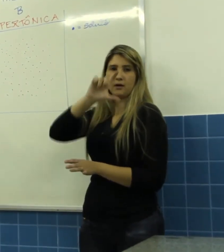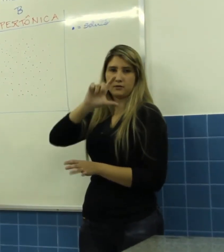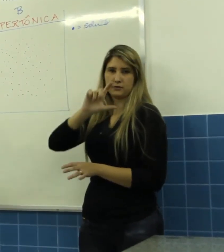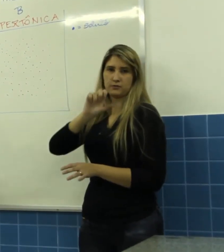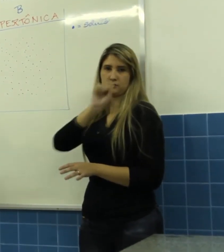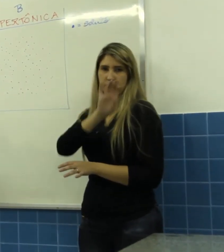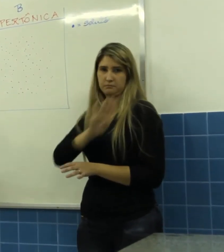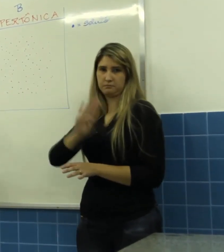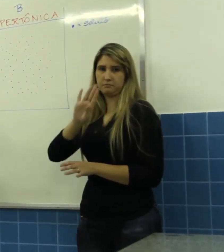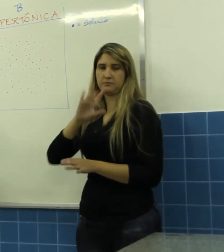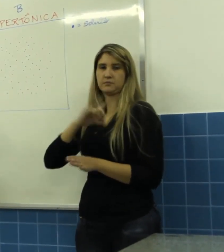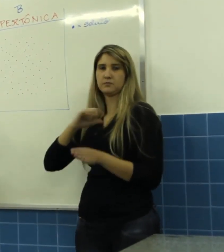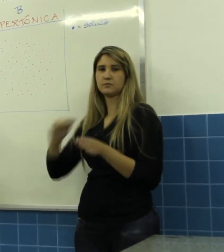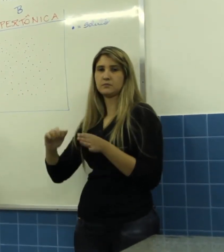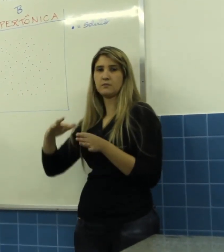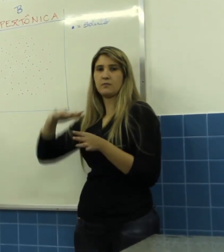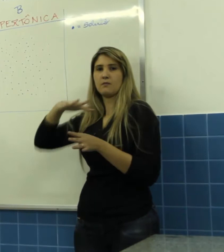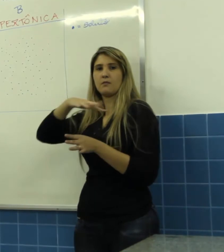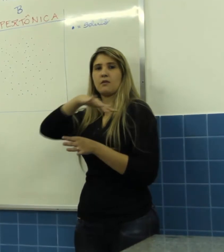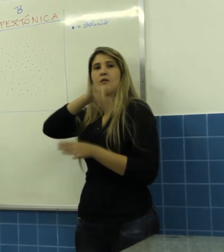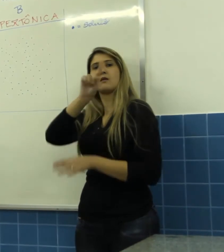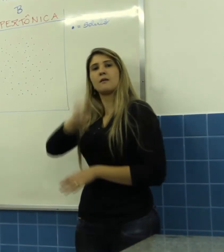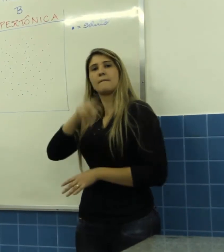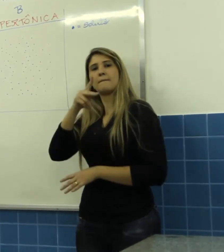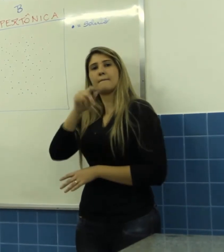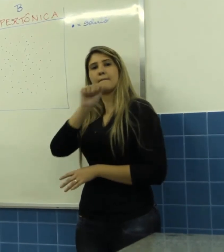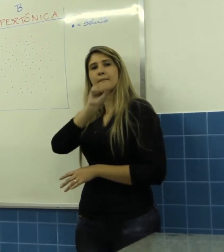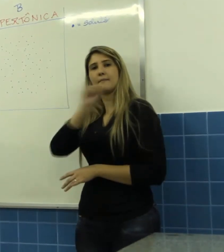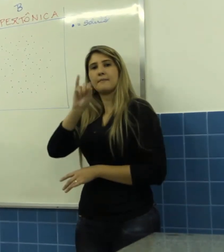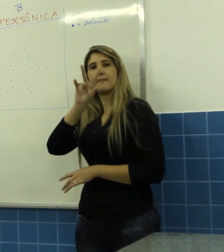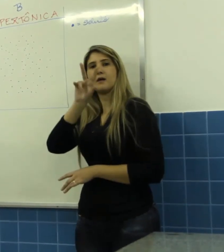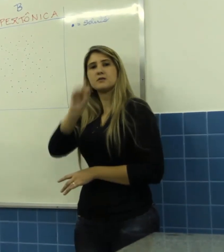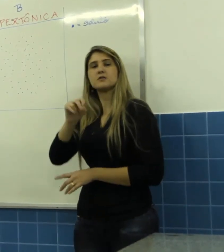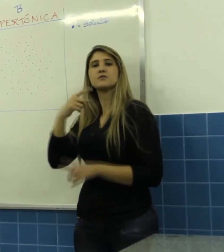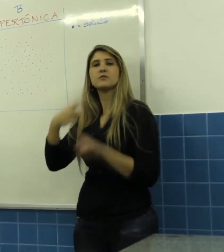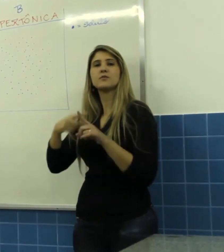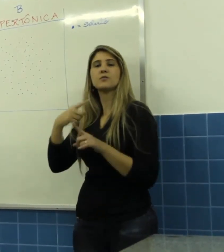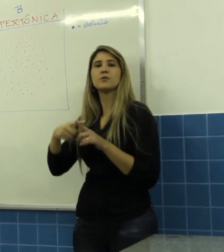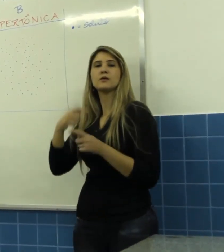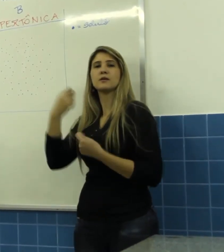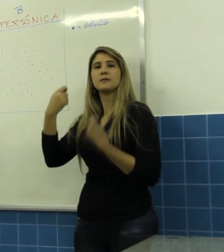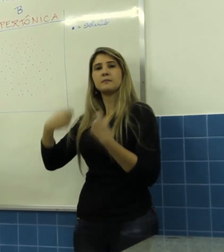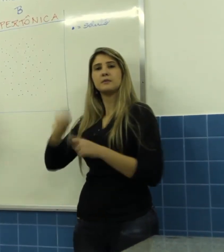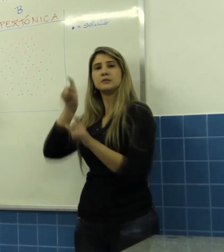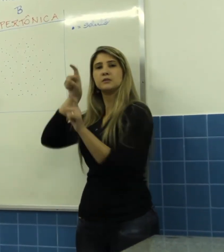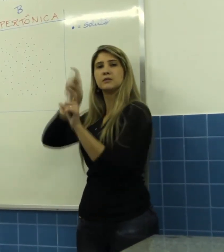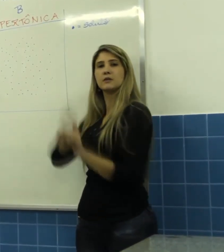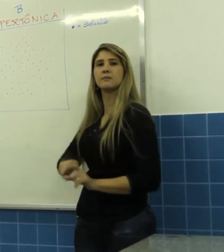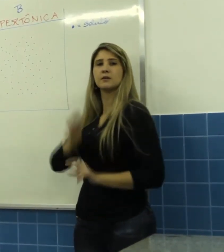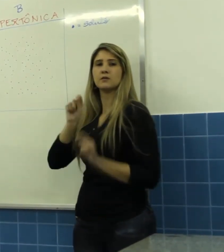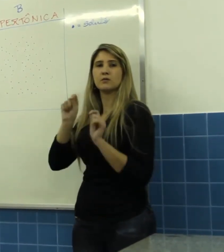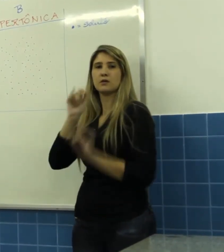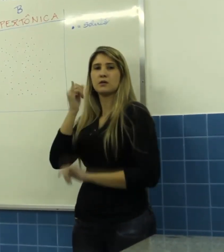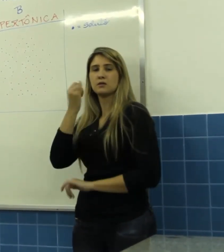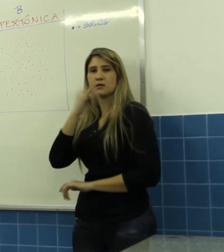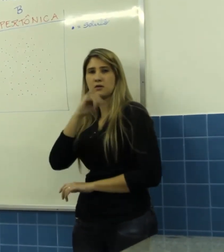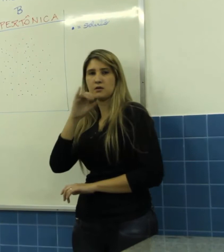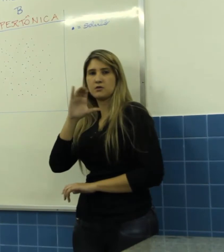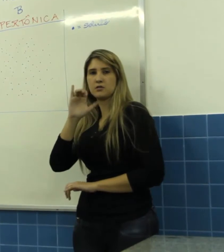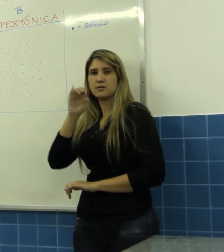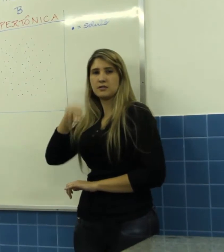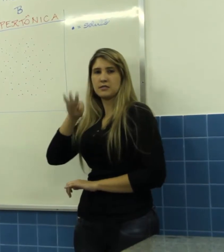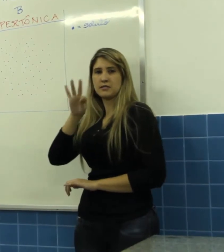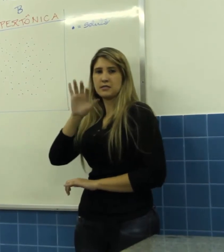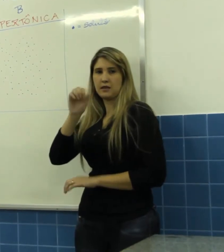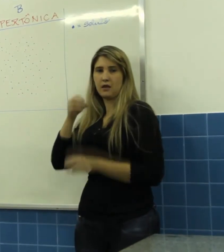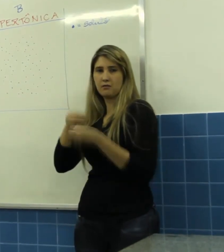É um transporte passivo porque depende da energia cinética da molécula, do solvente, no caso